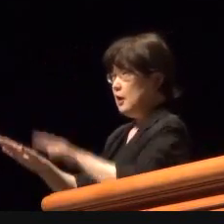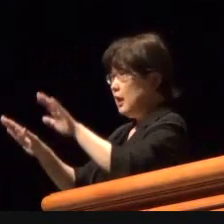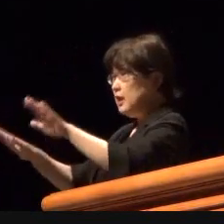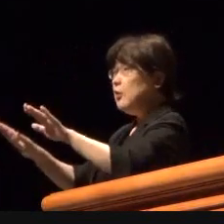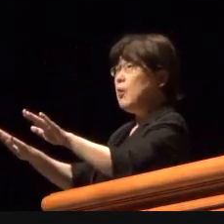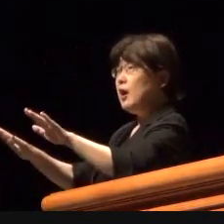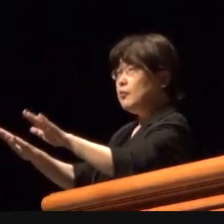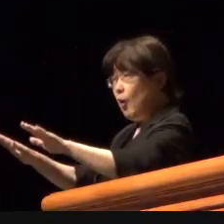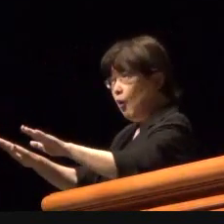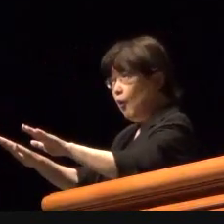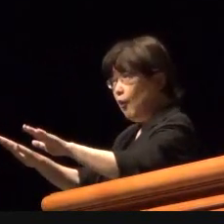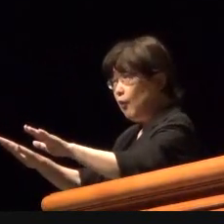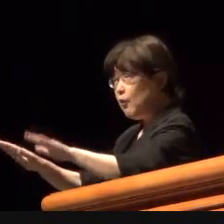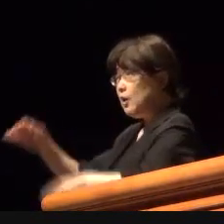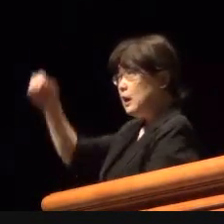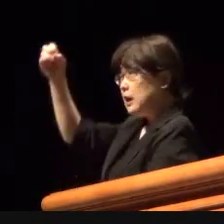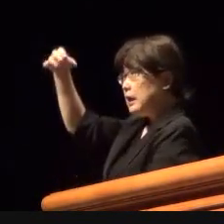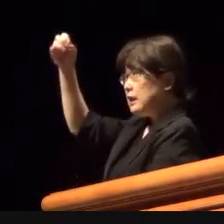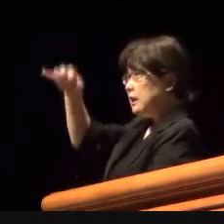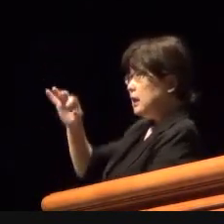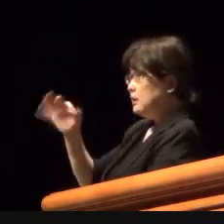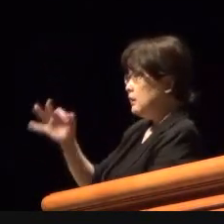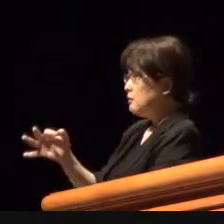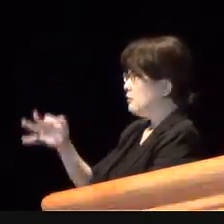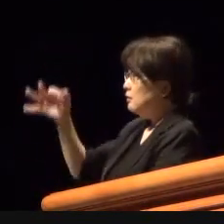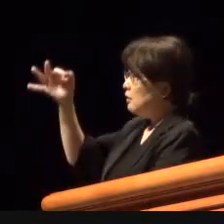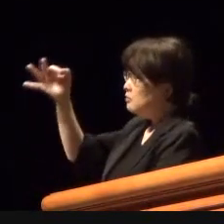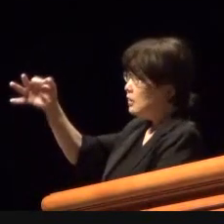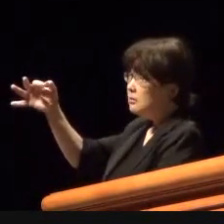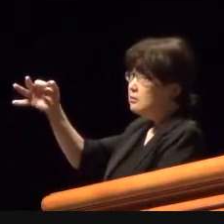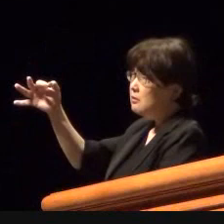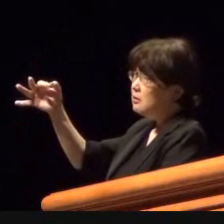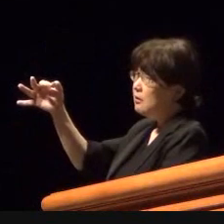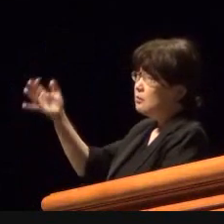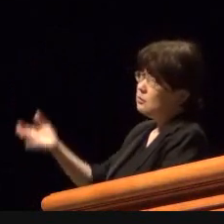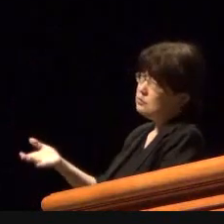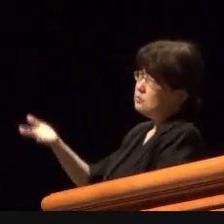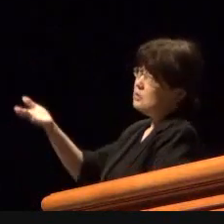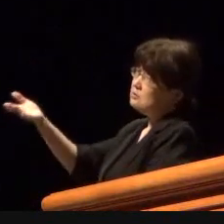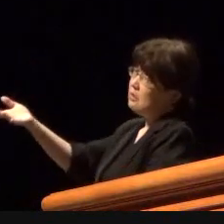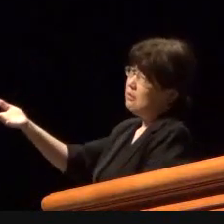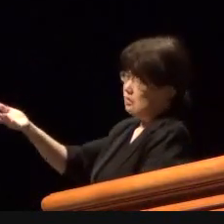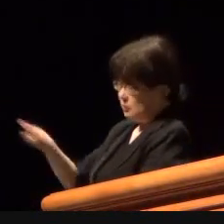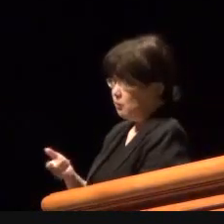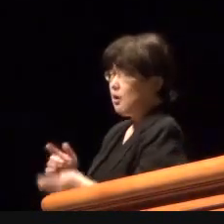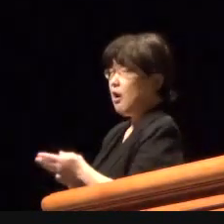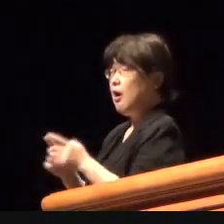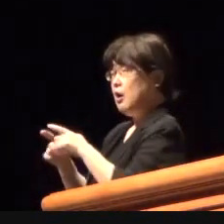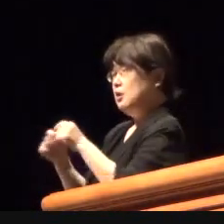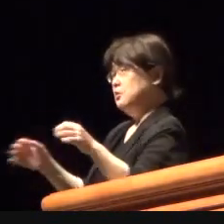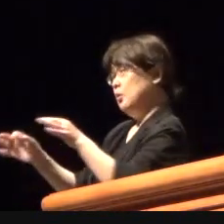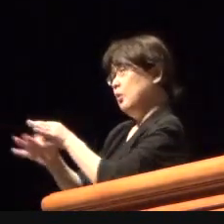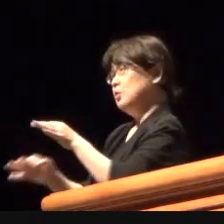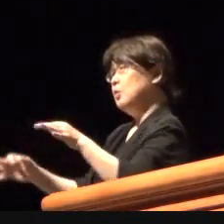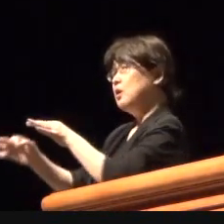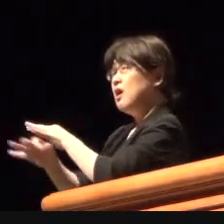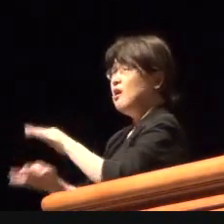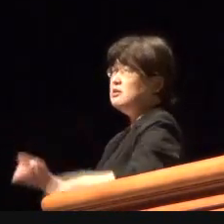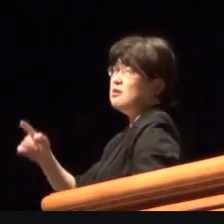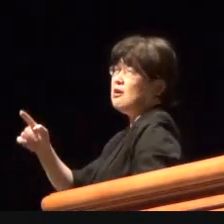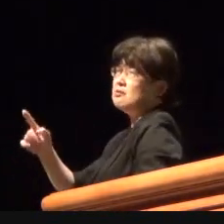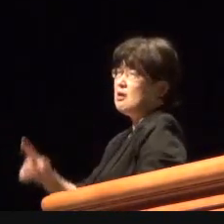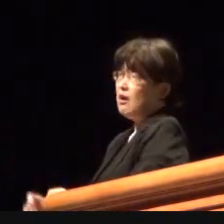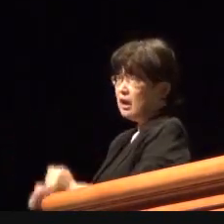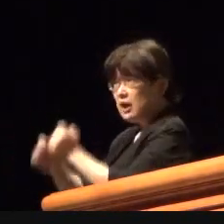って電気代が高くなったらどうするのですかとか、日本の経済はそんなこと言ってたら破